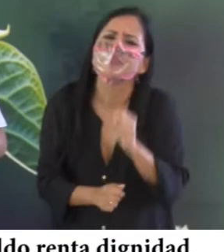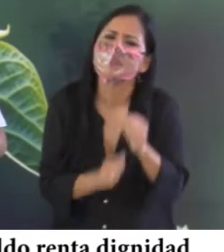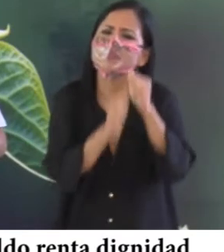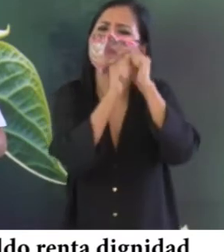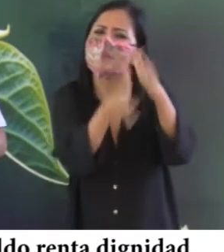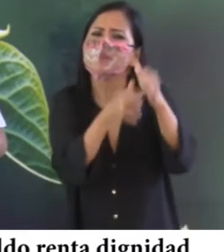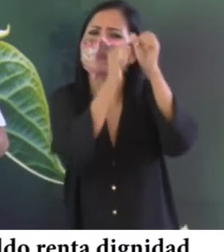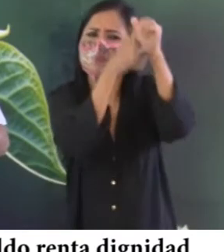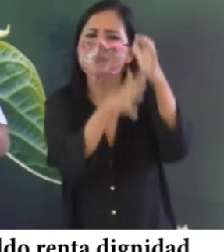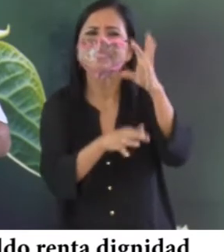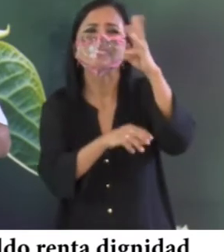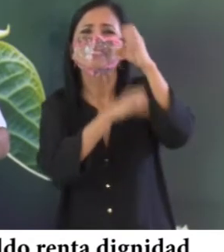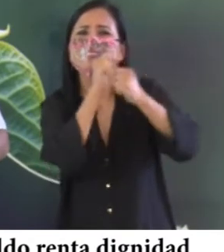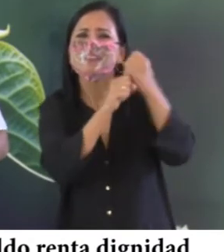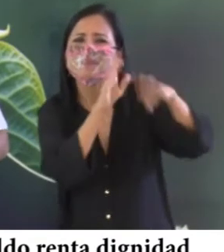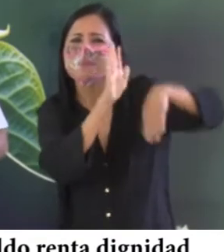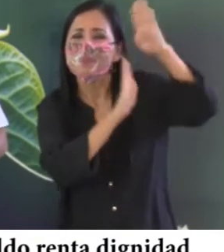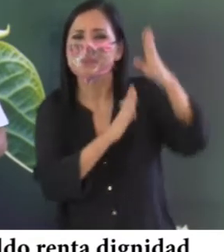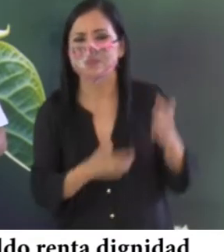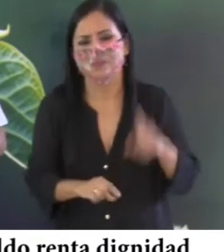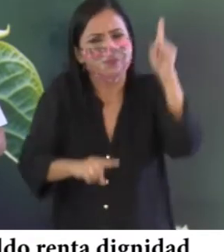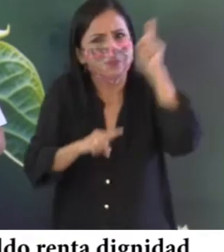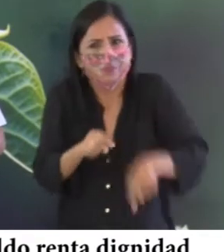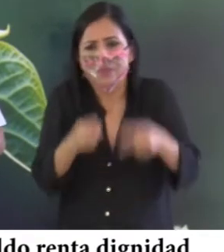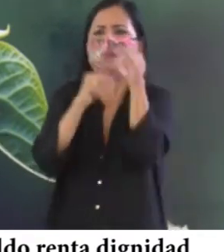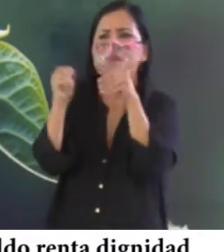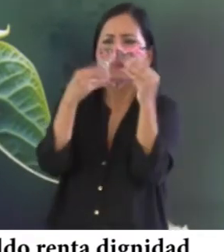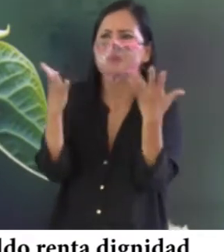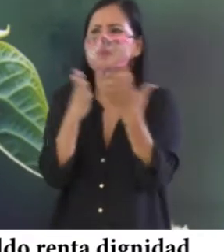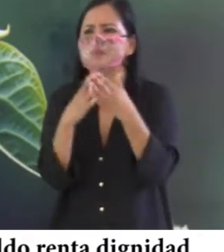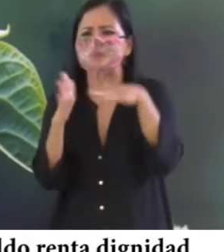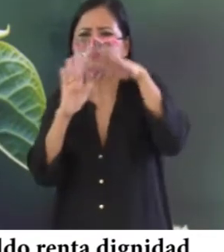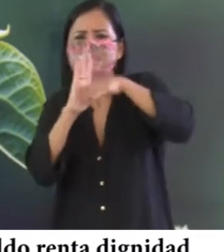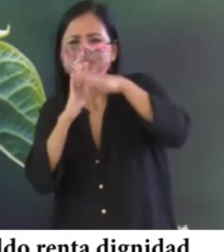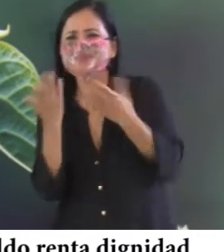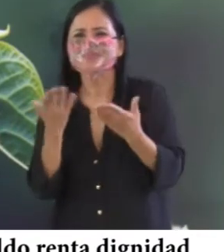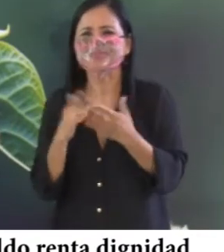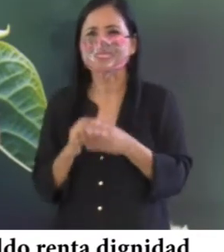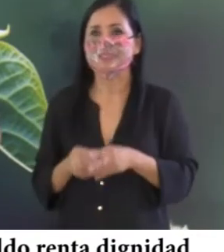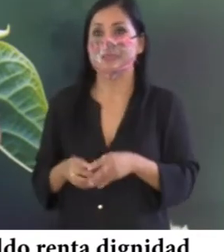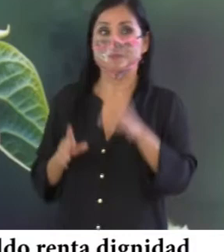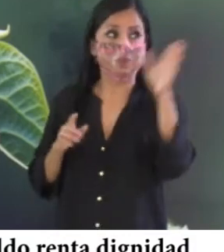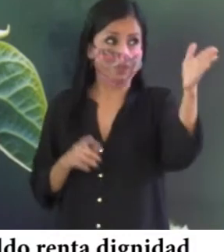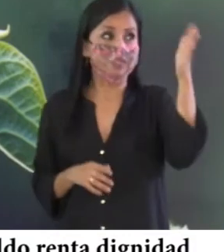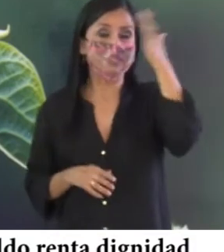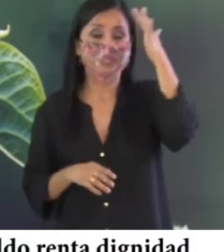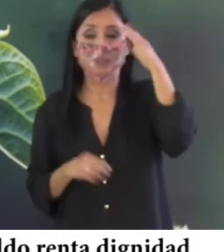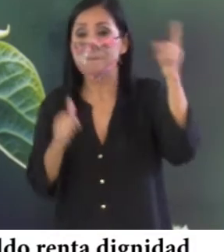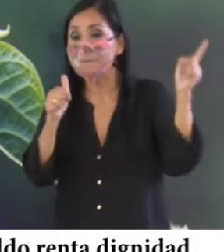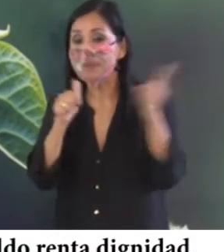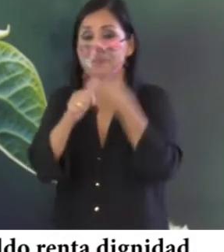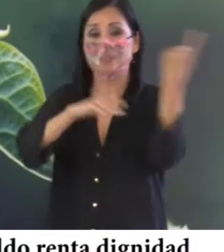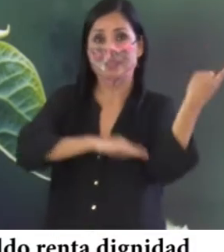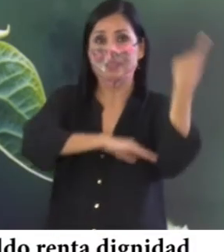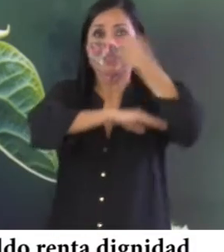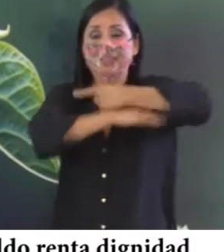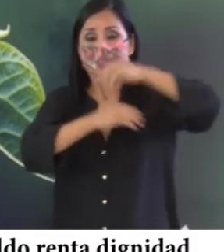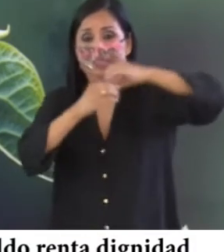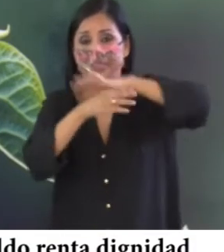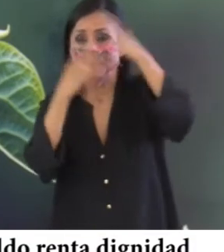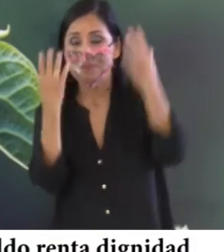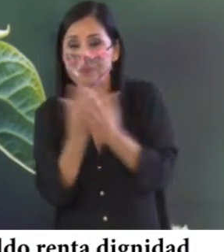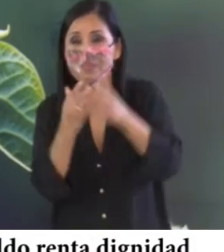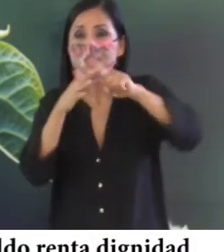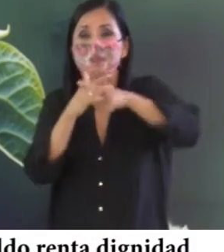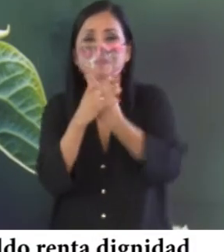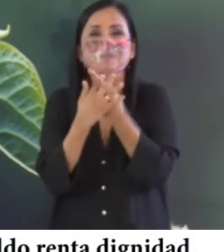mayores, y eso no debería haber pasado nunca. Usted conoce que desde el primer día de la pandemia, cuando inició